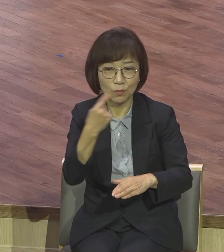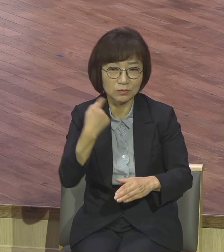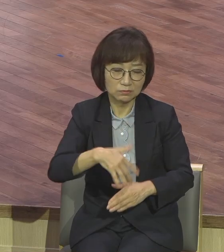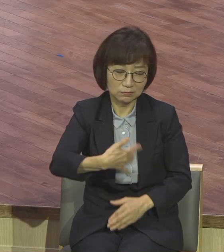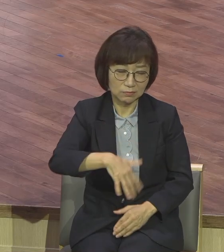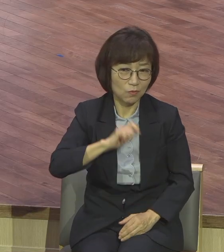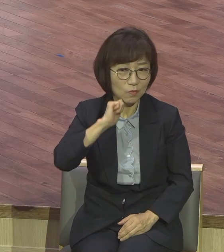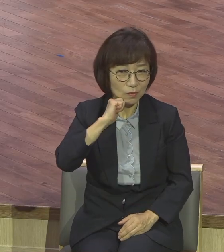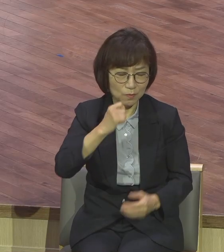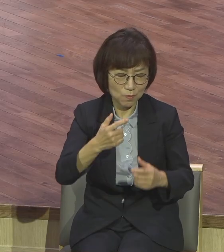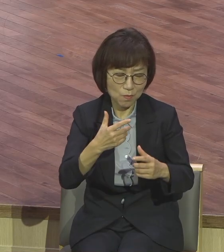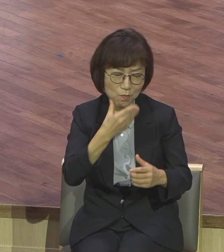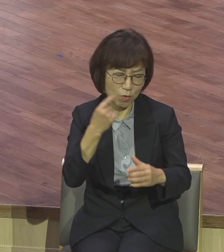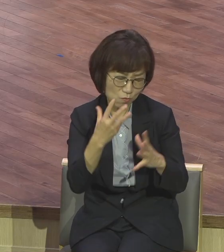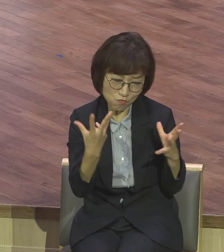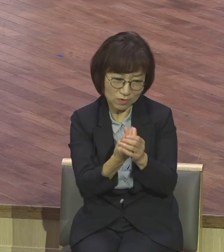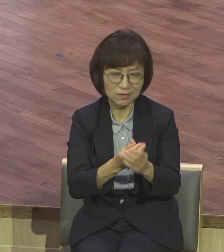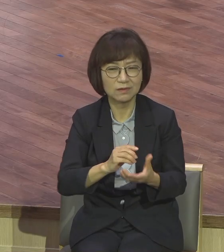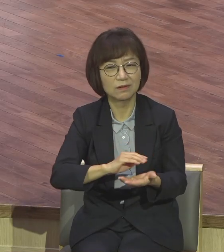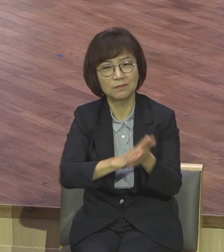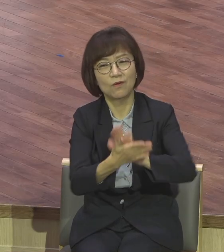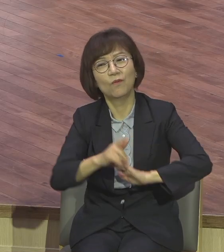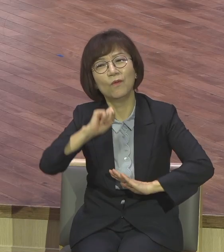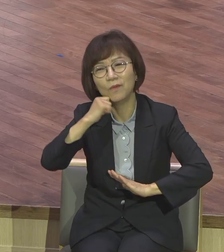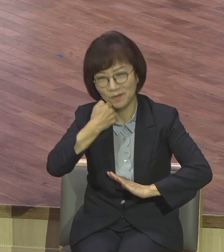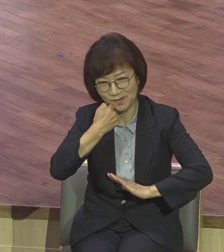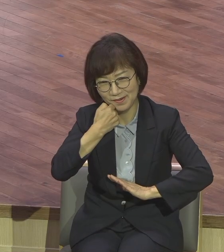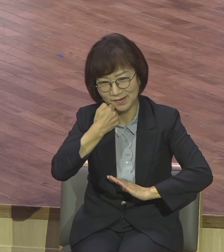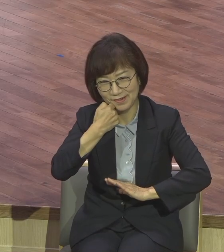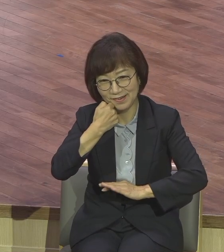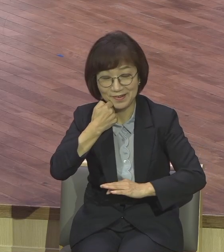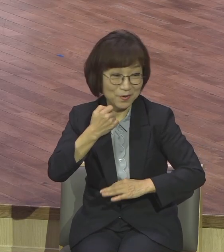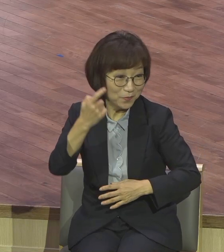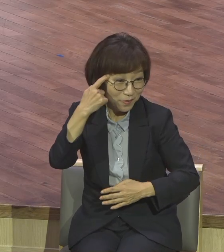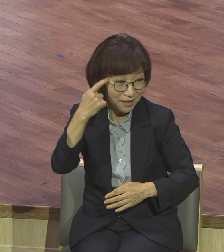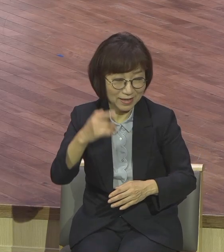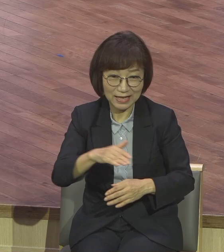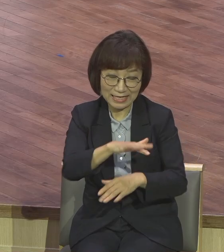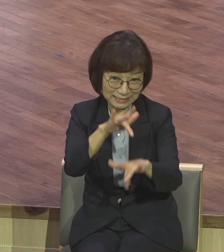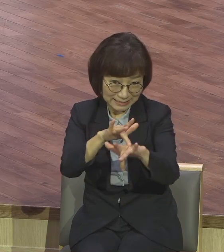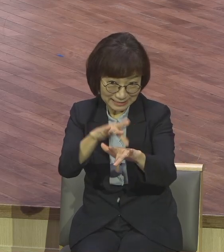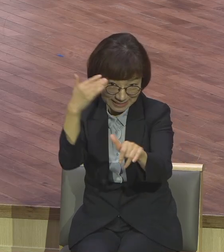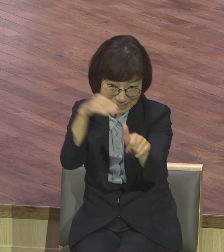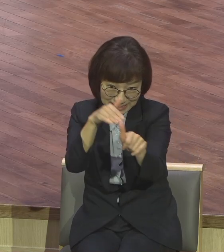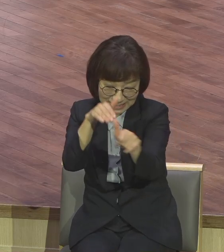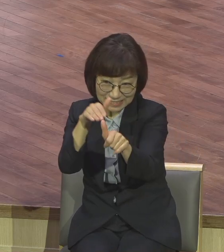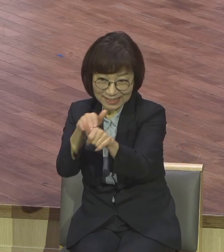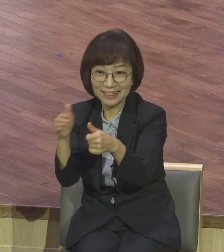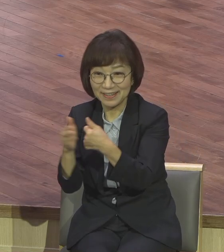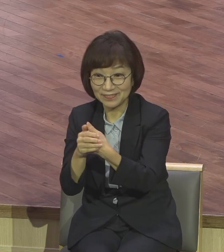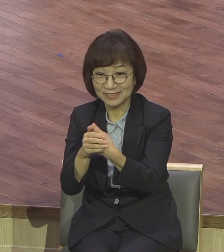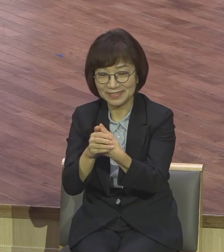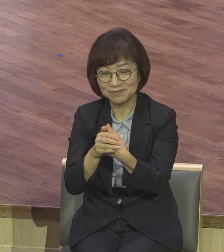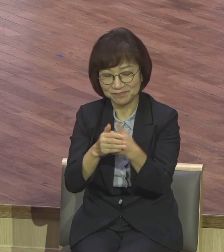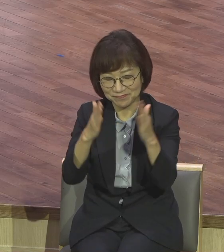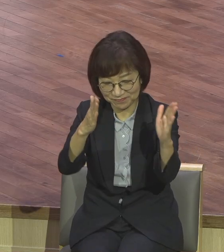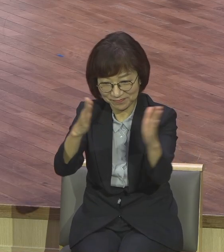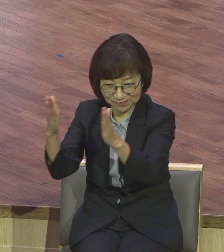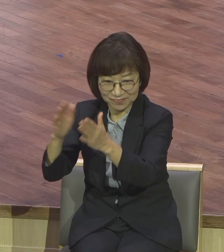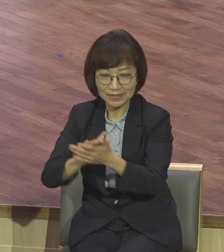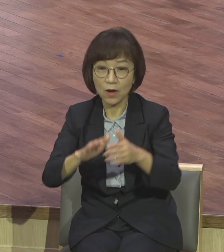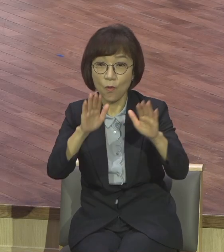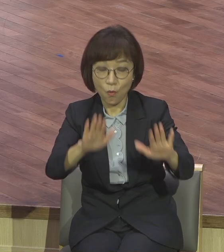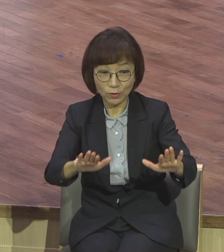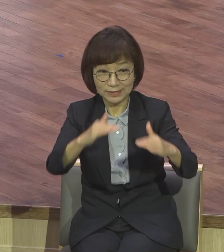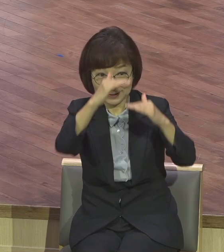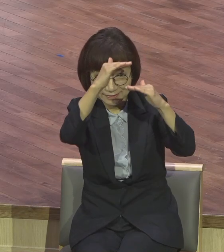사단이 막습니다. 왜? 역사 일어나기 때문에. 그때부터 오늘 본문에 베드로와 관련된 한 사건이 나오는데 이걸